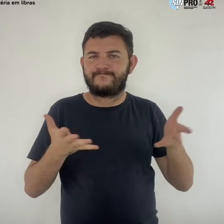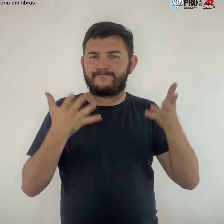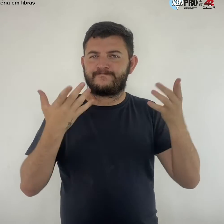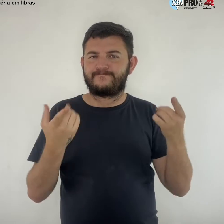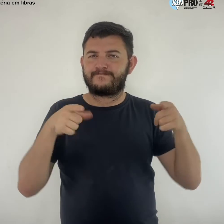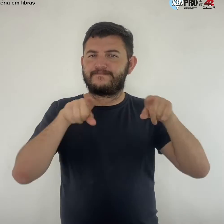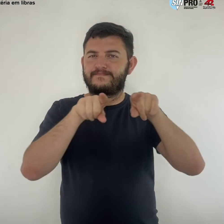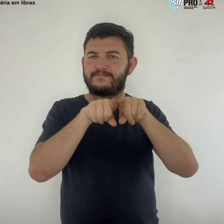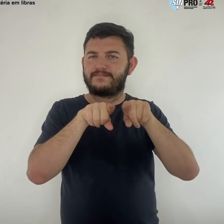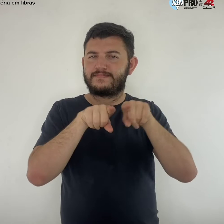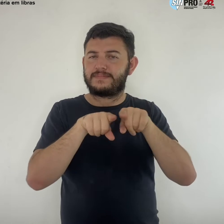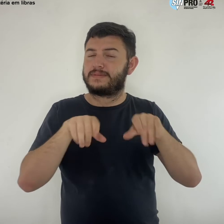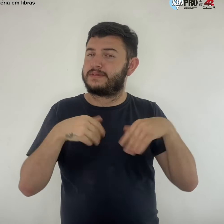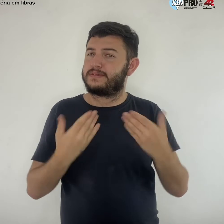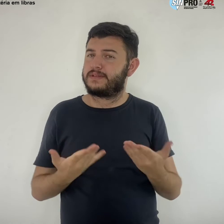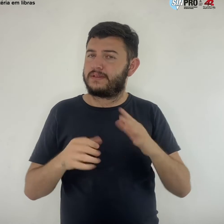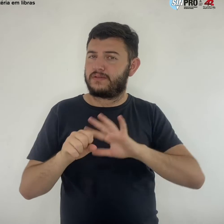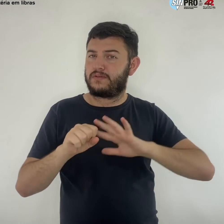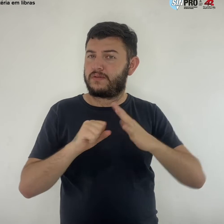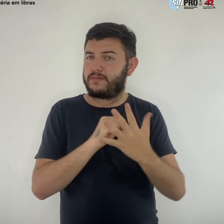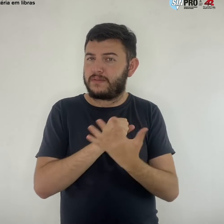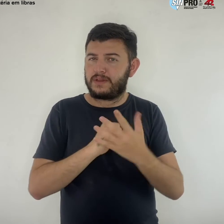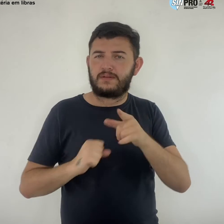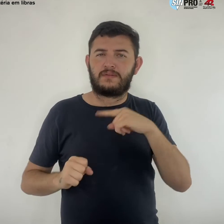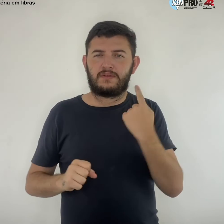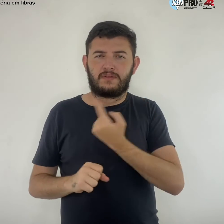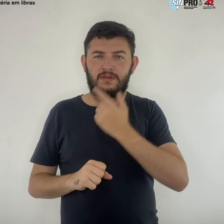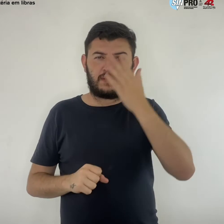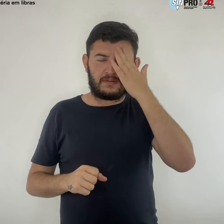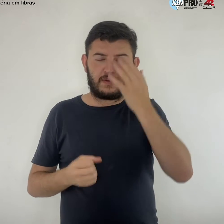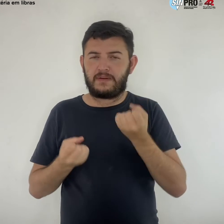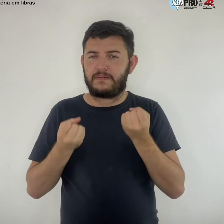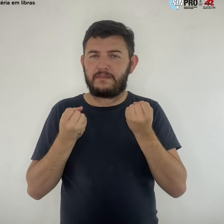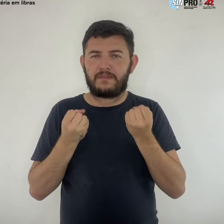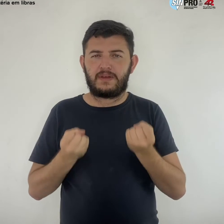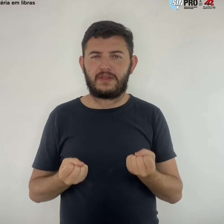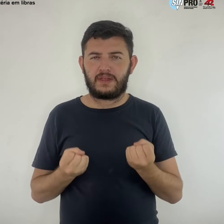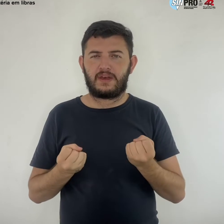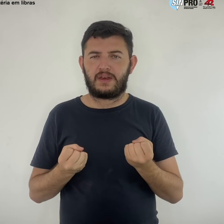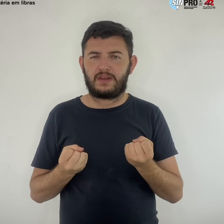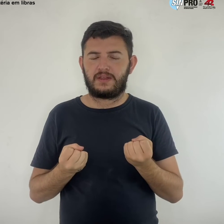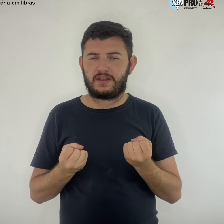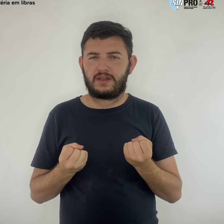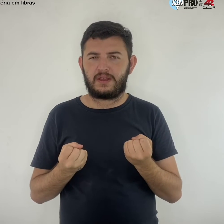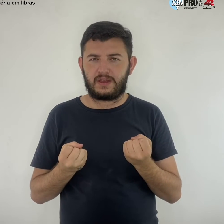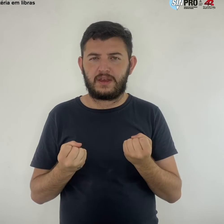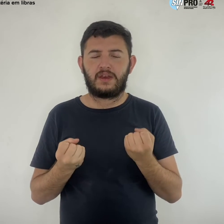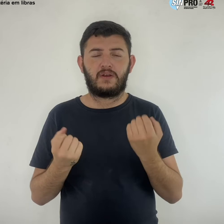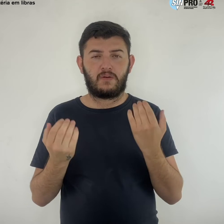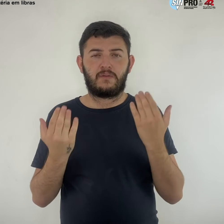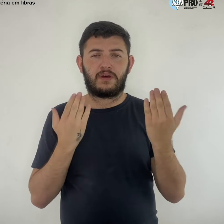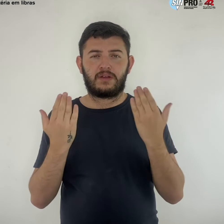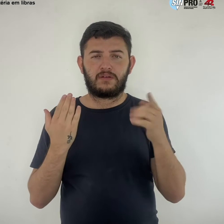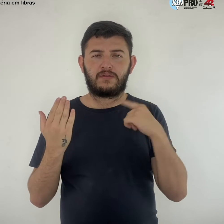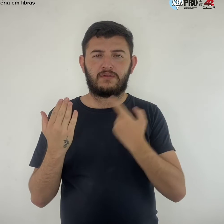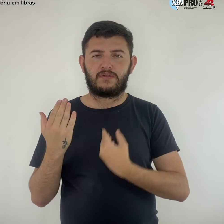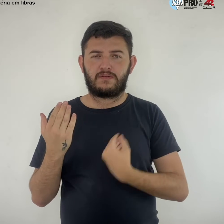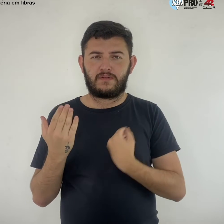incentivada. No meio de uma pandemia muito mais branda do que a que vivemos atualmente, é